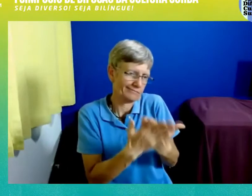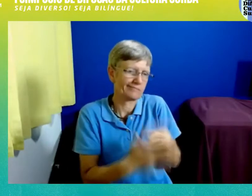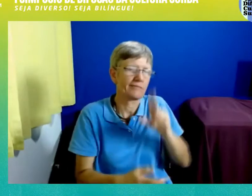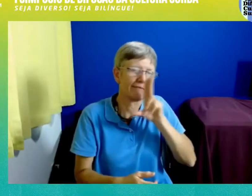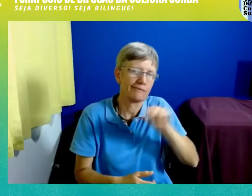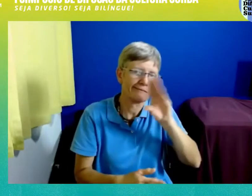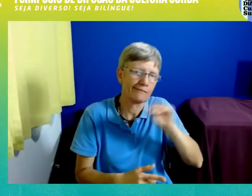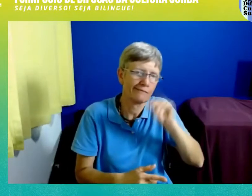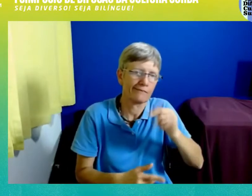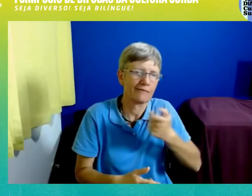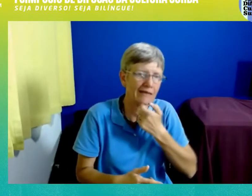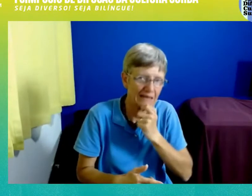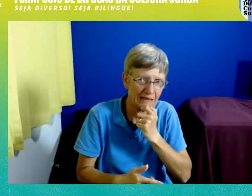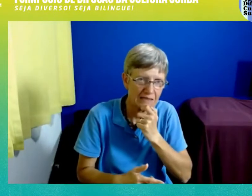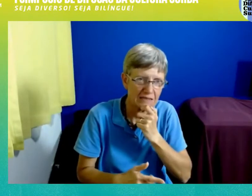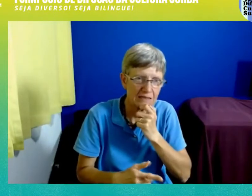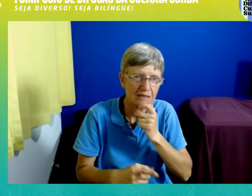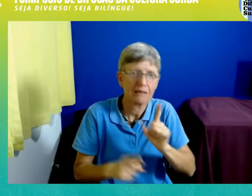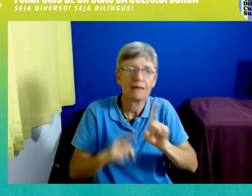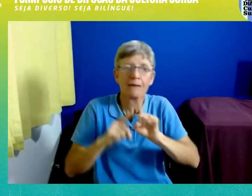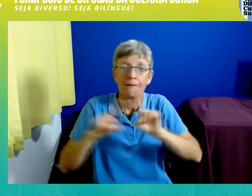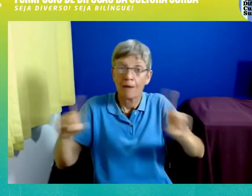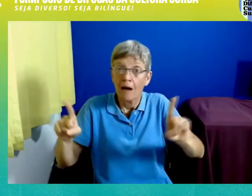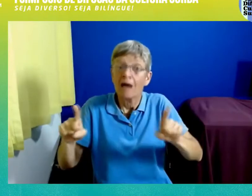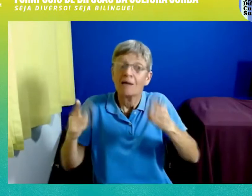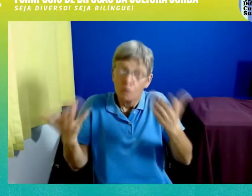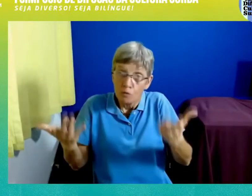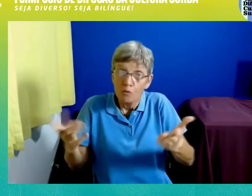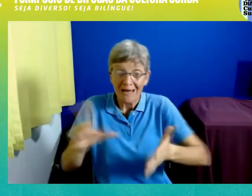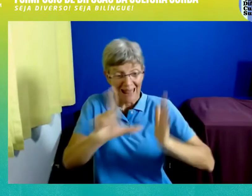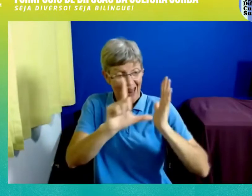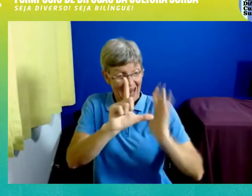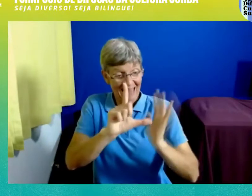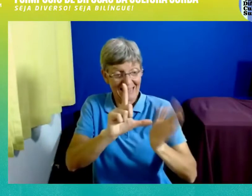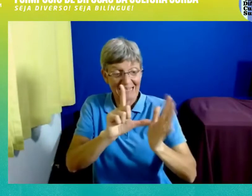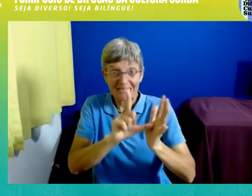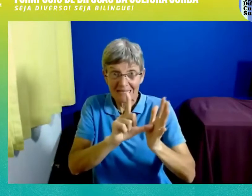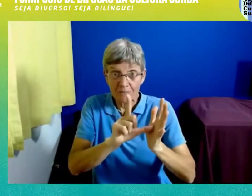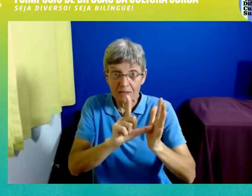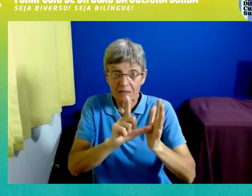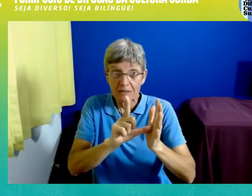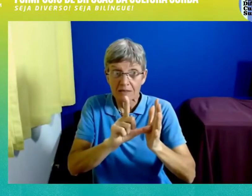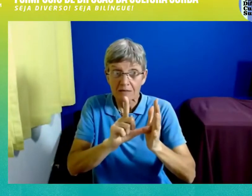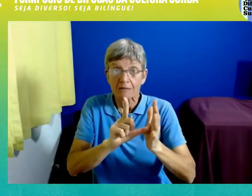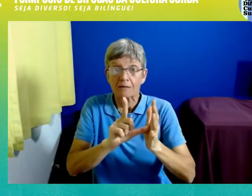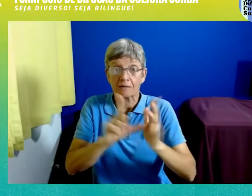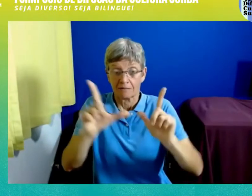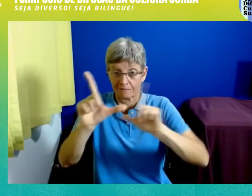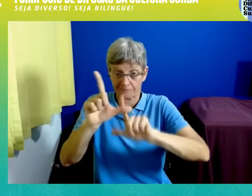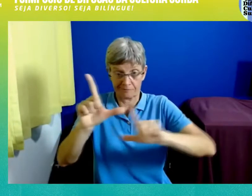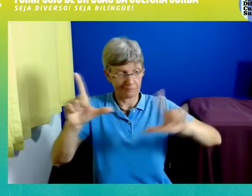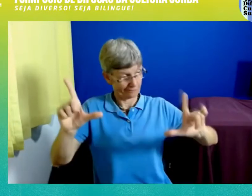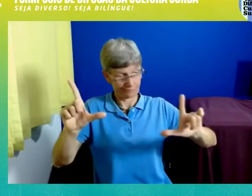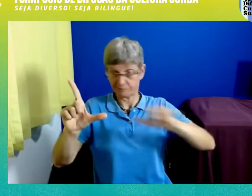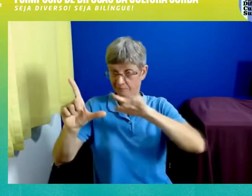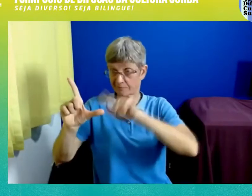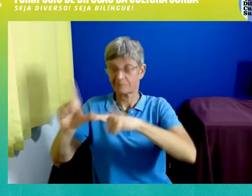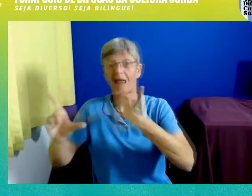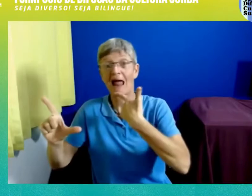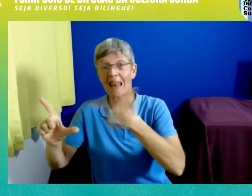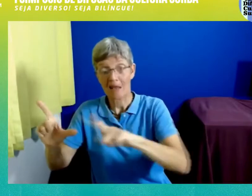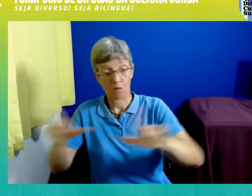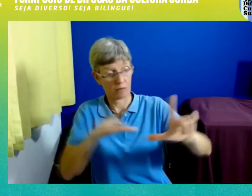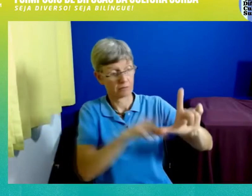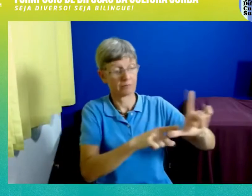literatura inglesa, tá? O curso de letras, ele estuda a língua.